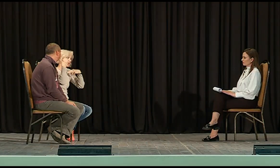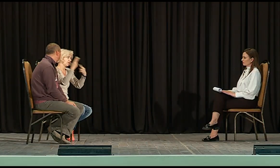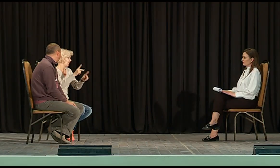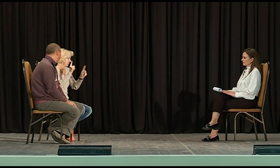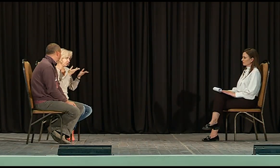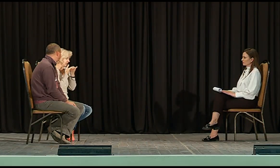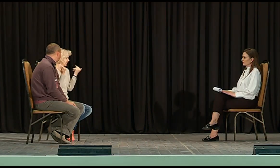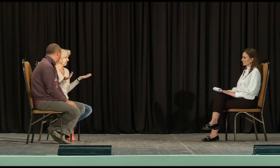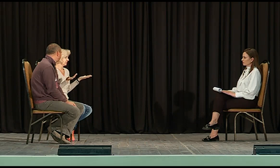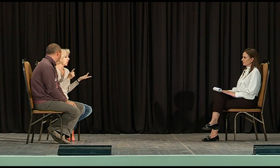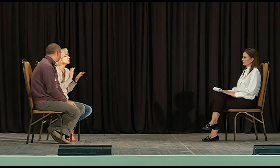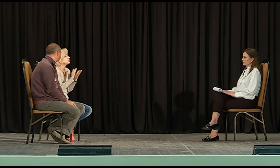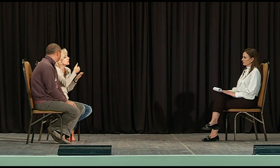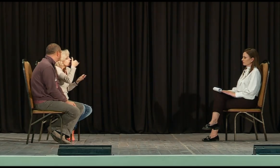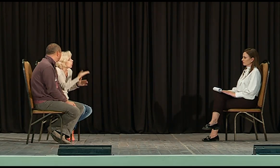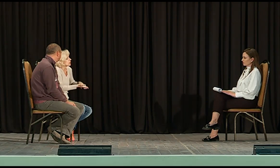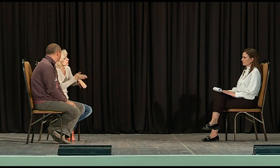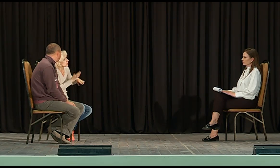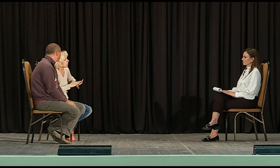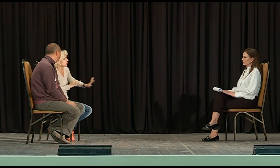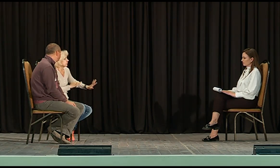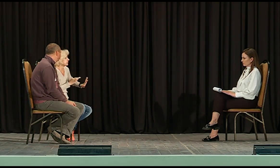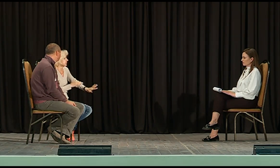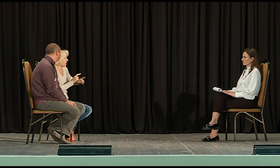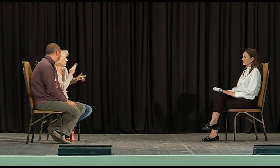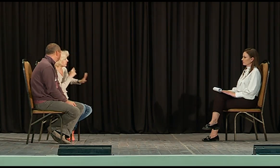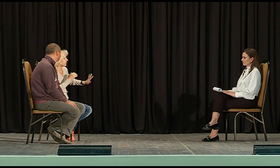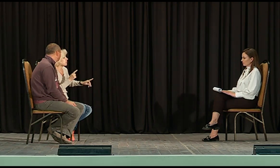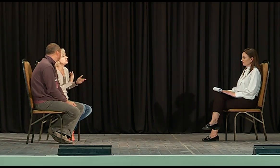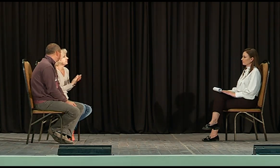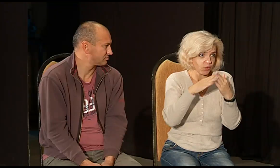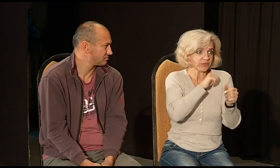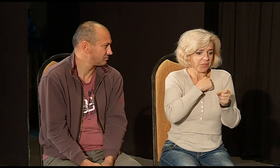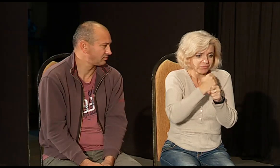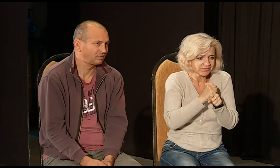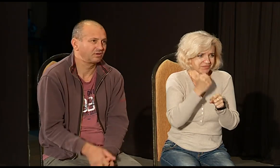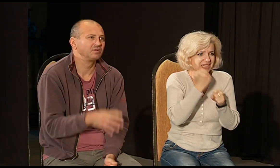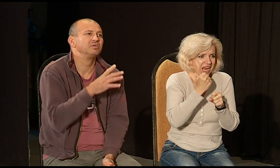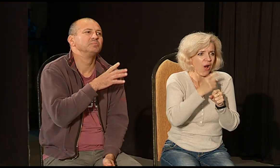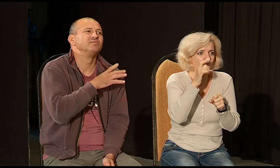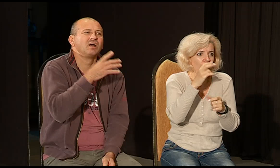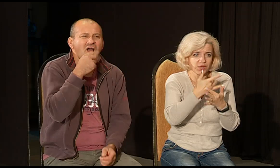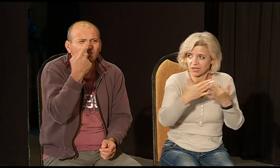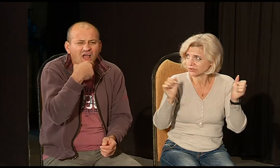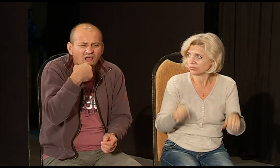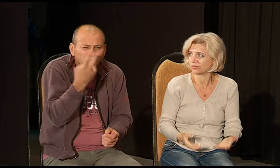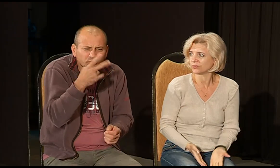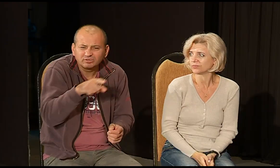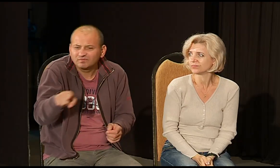cap, creier, fix ca la dânșă, ochi, nasul, pur și simplu noi nu auzim, se feresc de noi. Noi avem fix